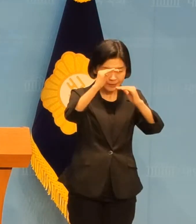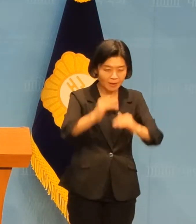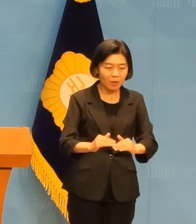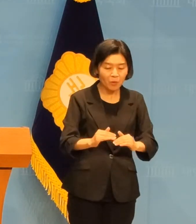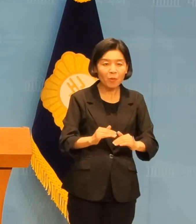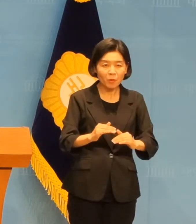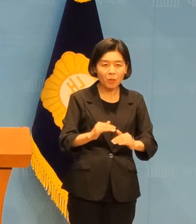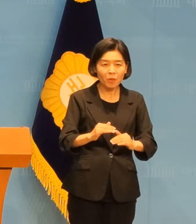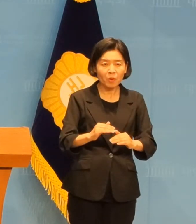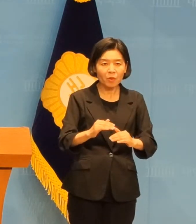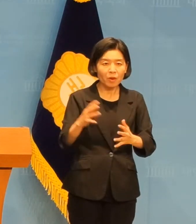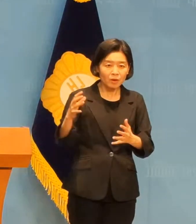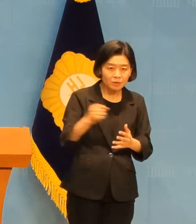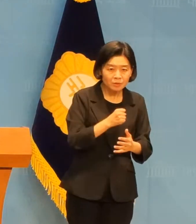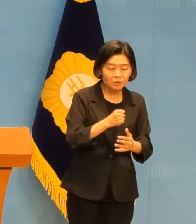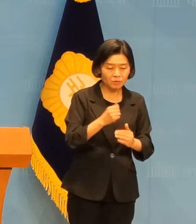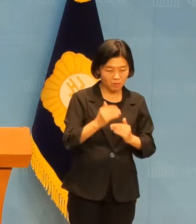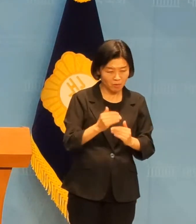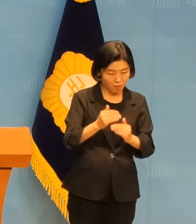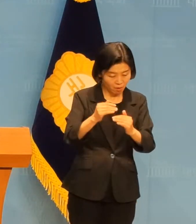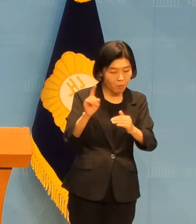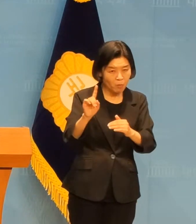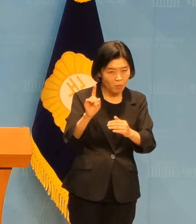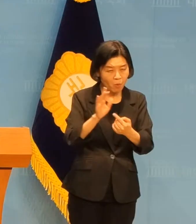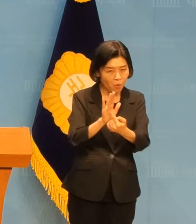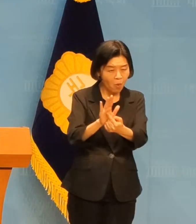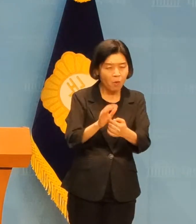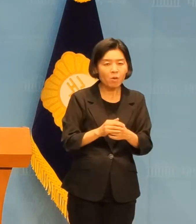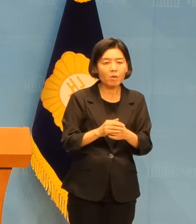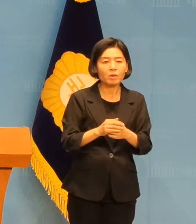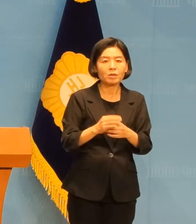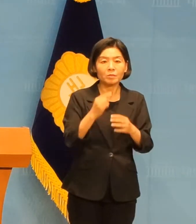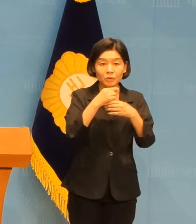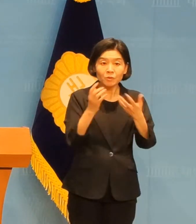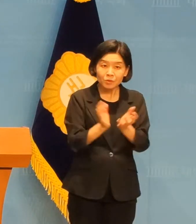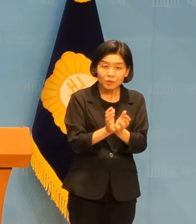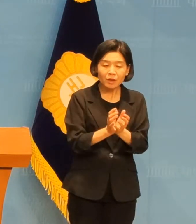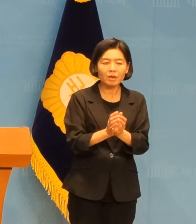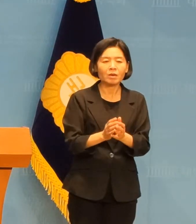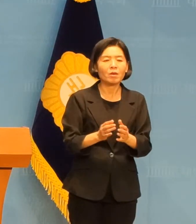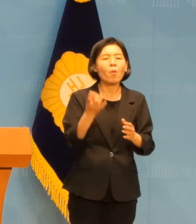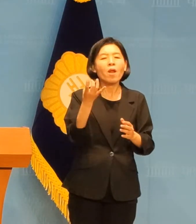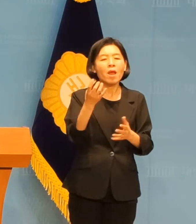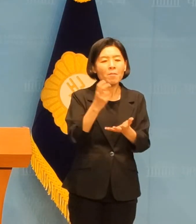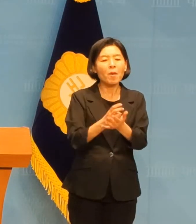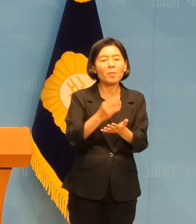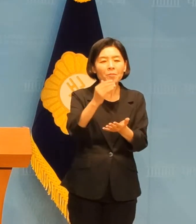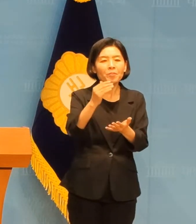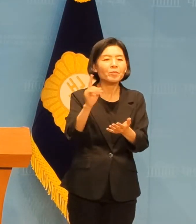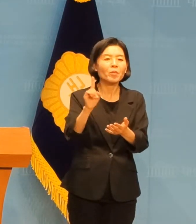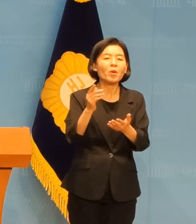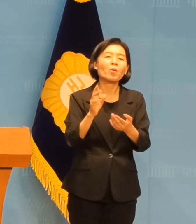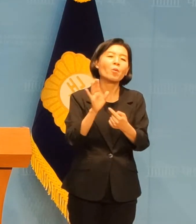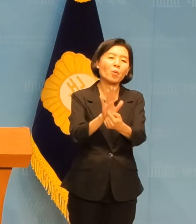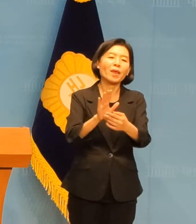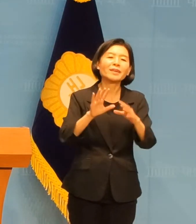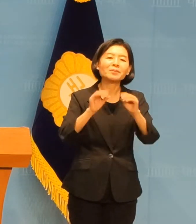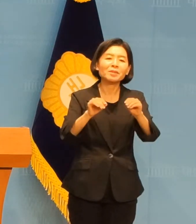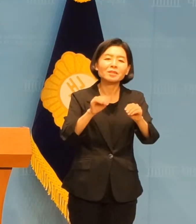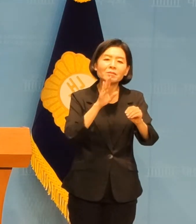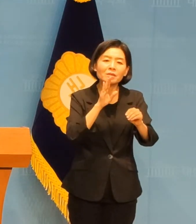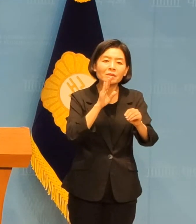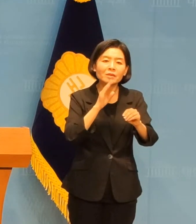과정과, 그런데도 민주당은 법원 조직법상 공개가 금지된 대법원 전원